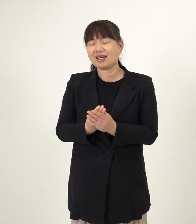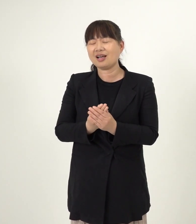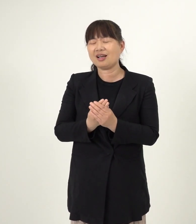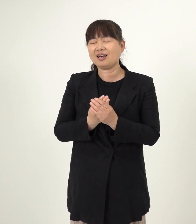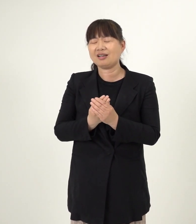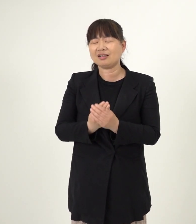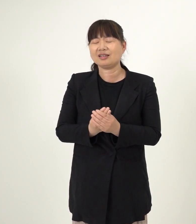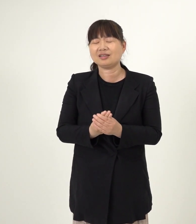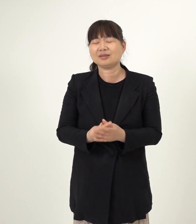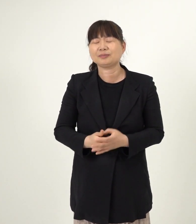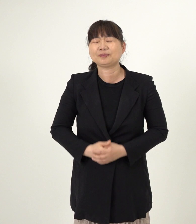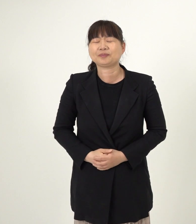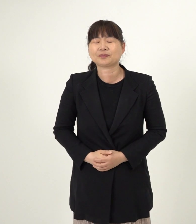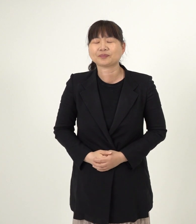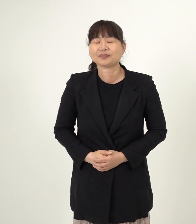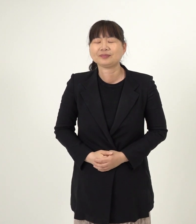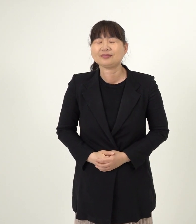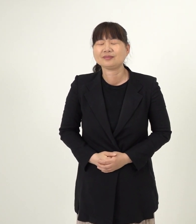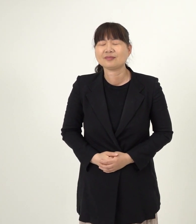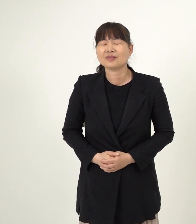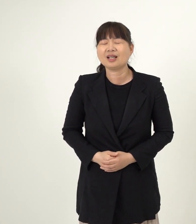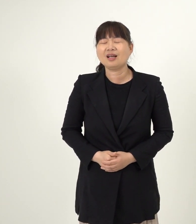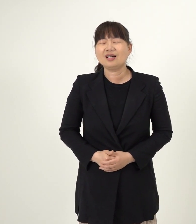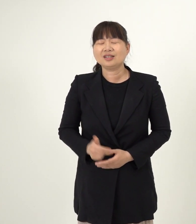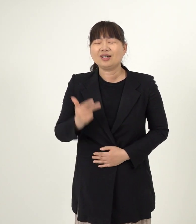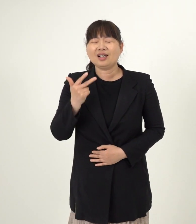완전합니다. 한없는 주님의 은혜,